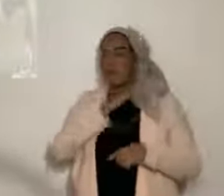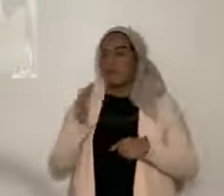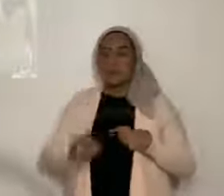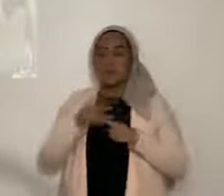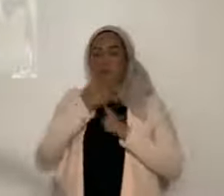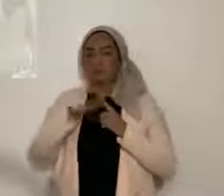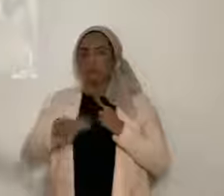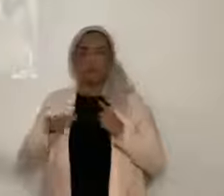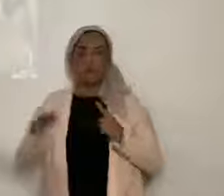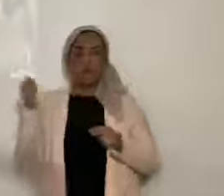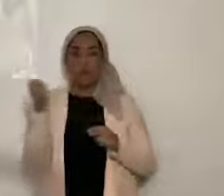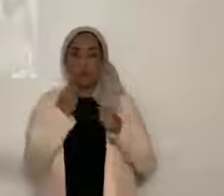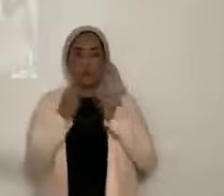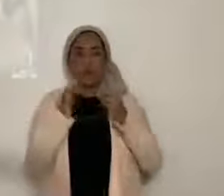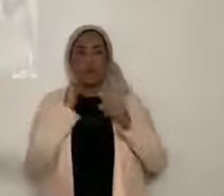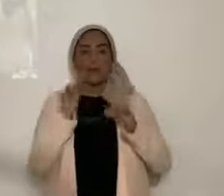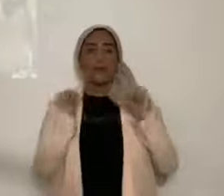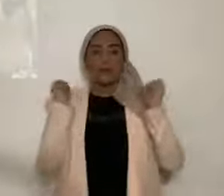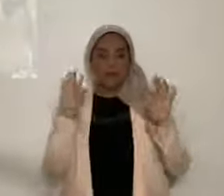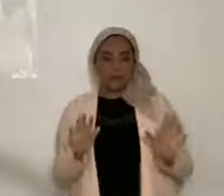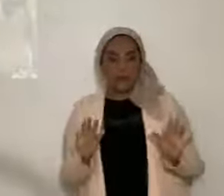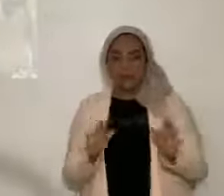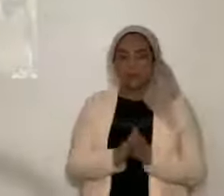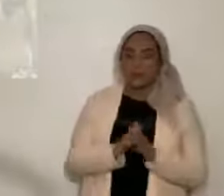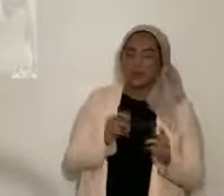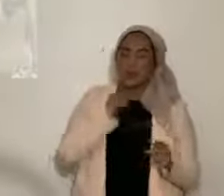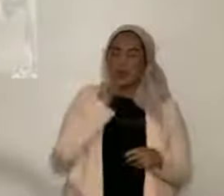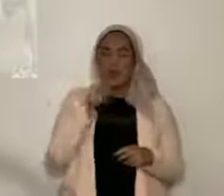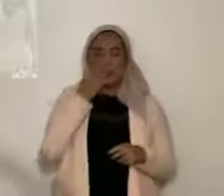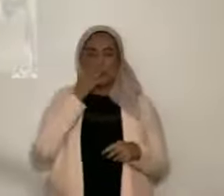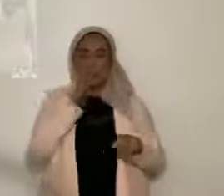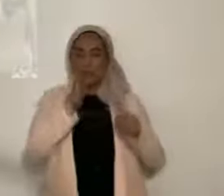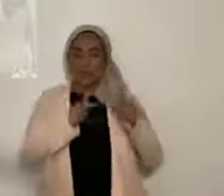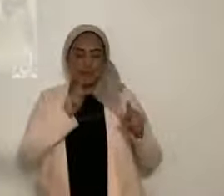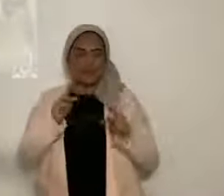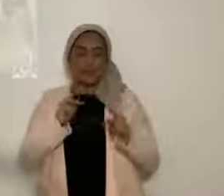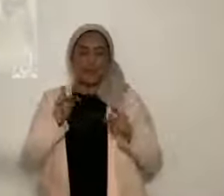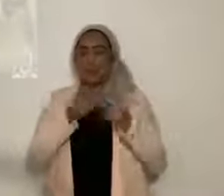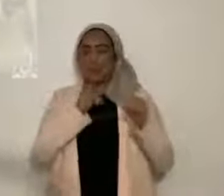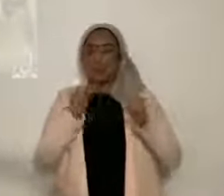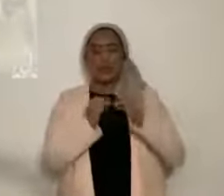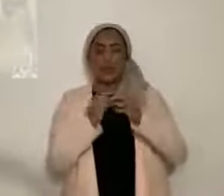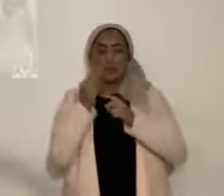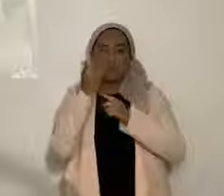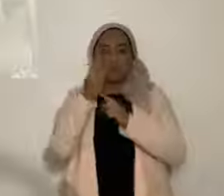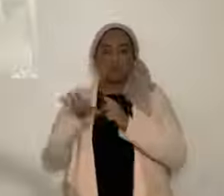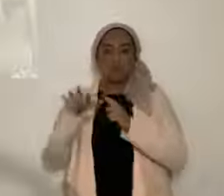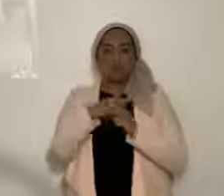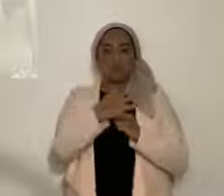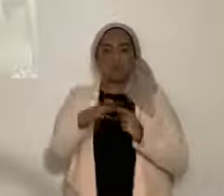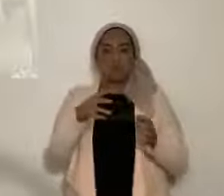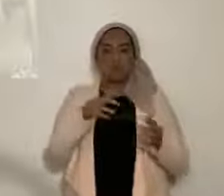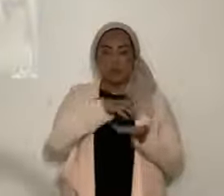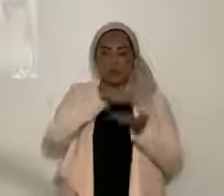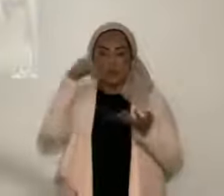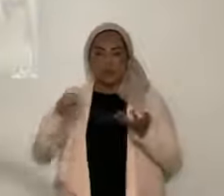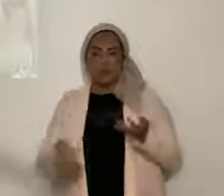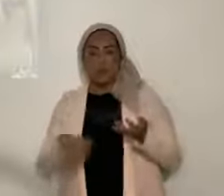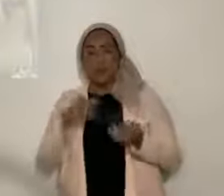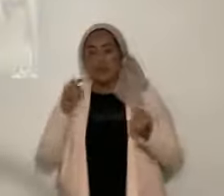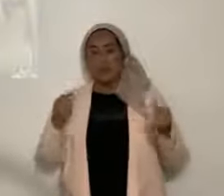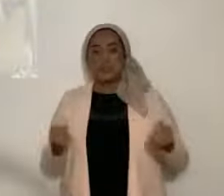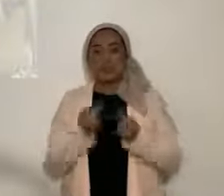hace prosperará. No así los malos, que son como el tamo que arrebata el viento. Por tanto, no se levantarán los malos en el